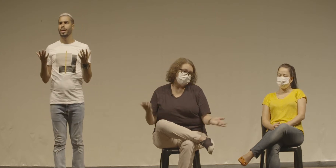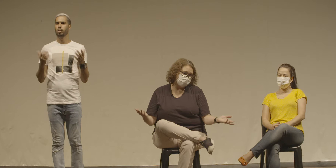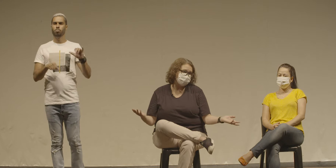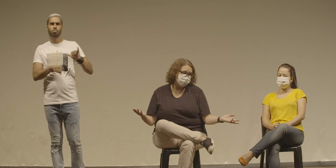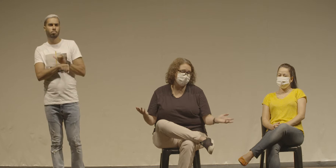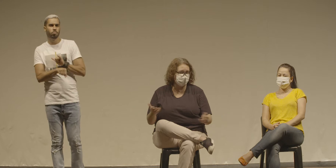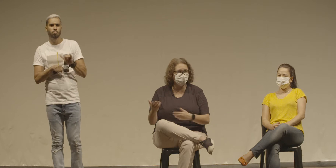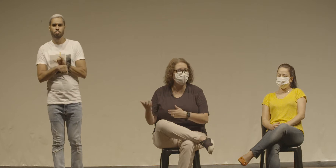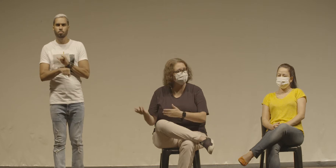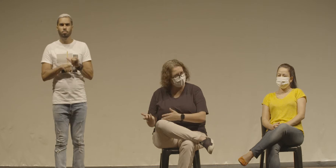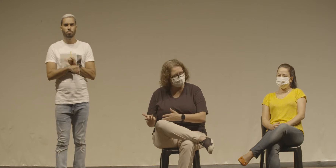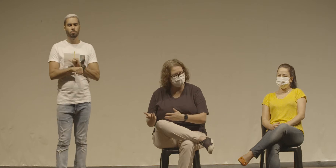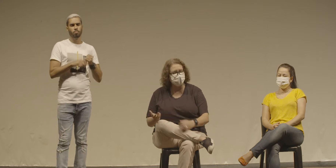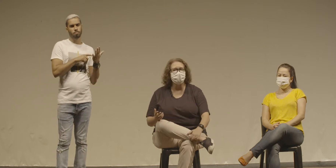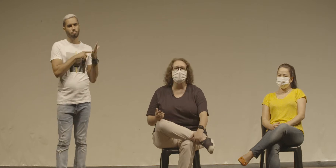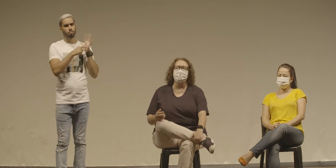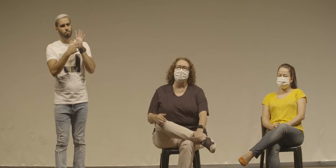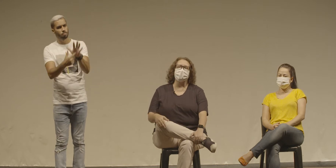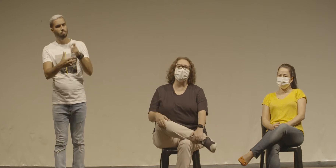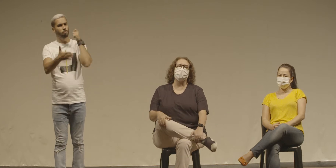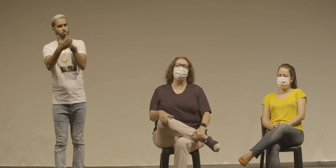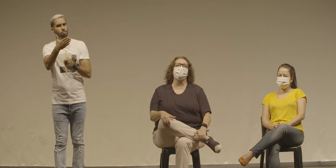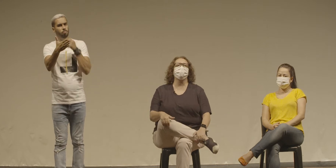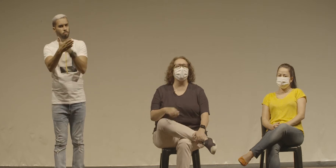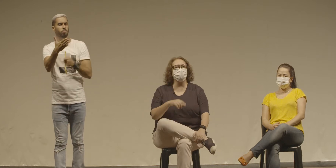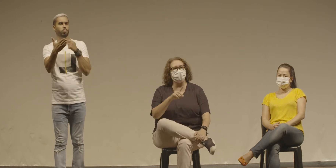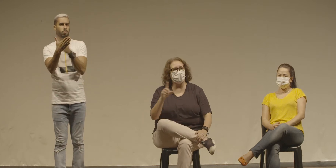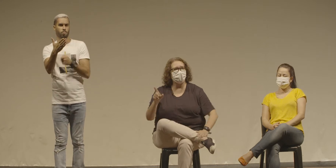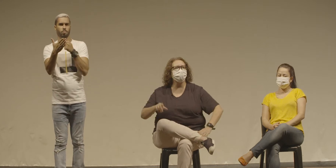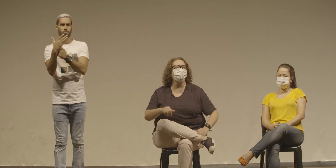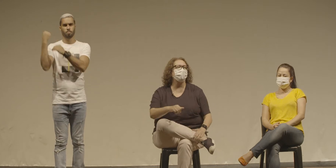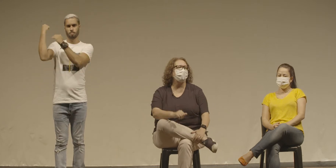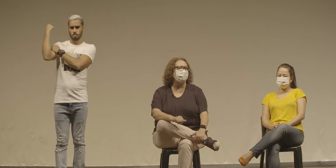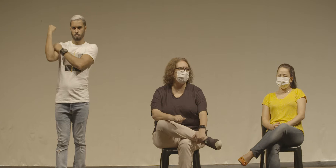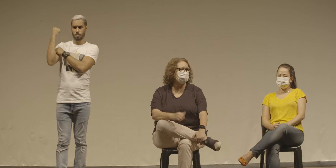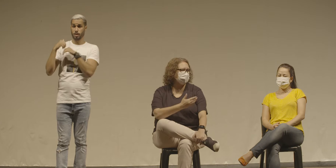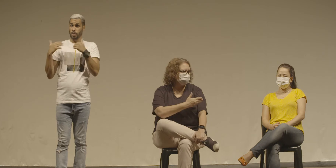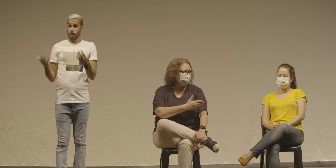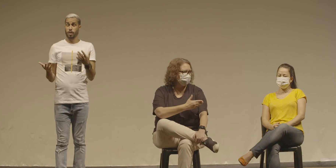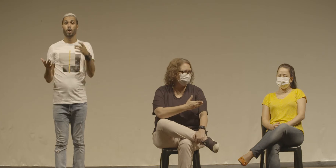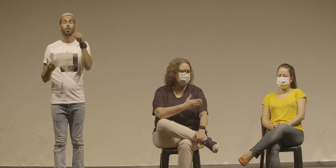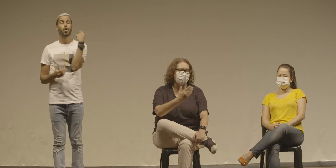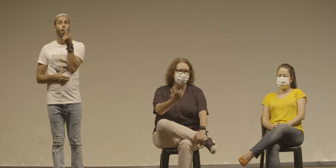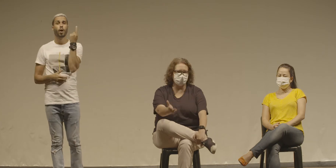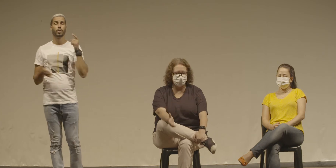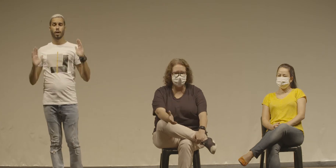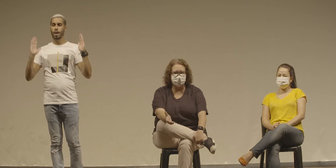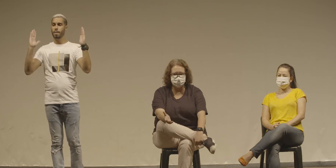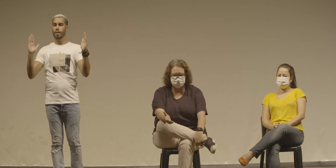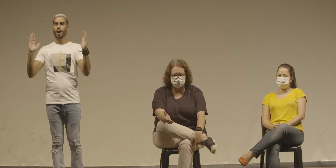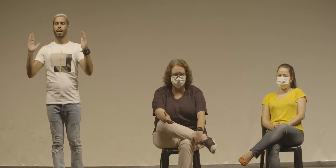e feminista, querendo ou não, delas, né? E aí a gente fez o recorte da medalha de